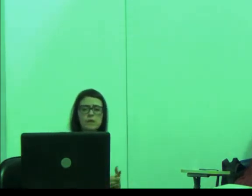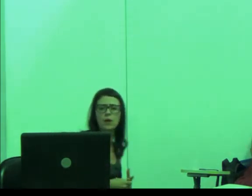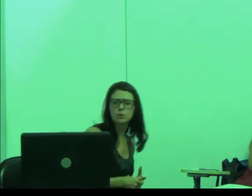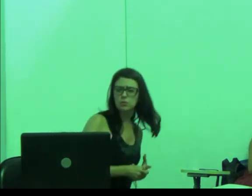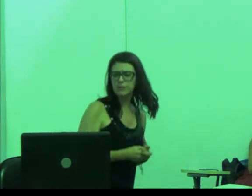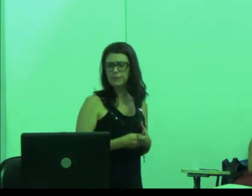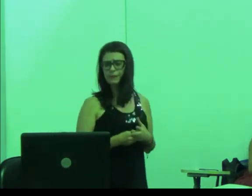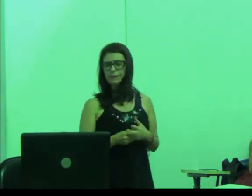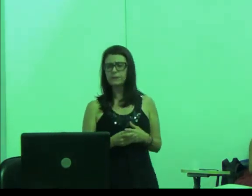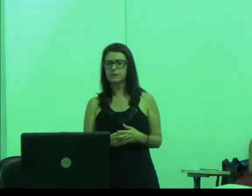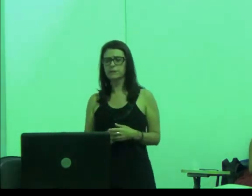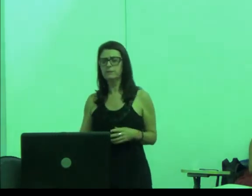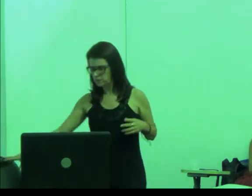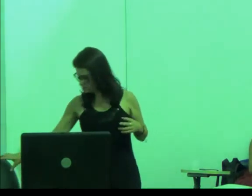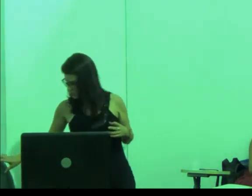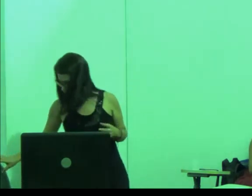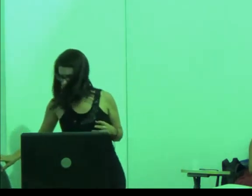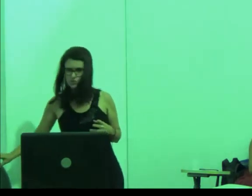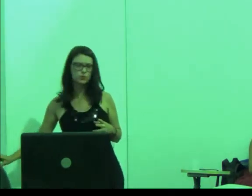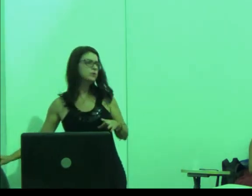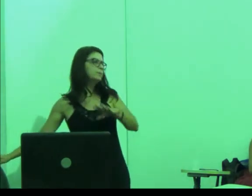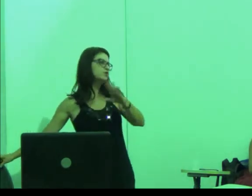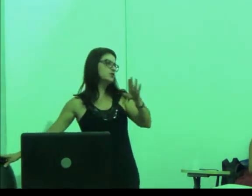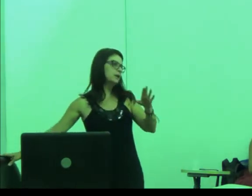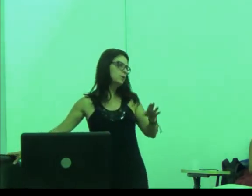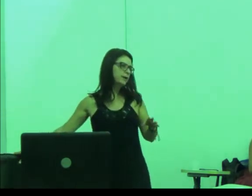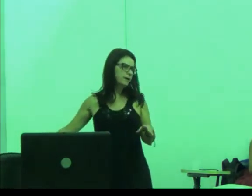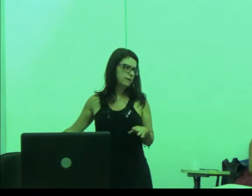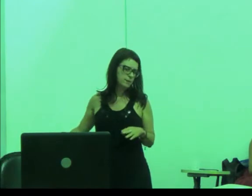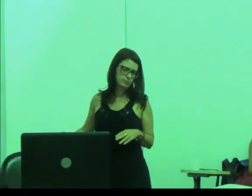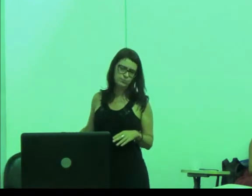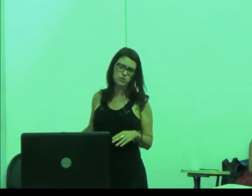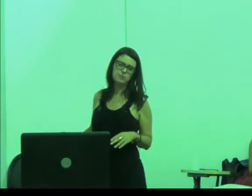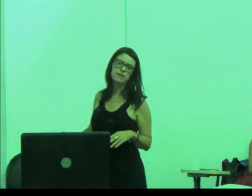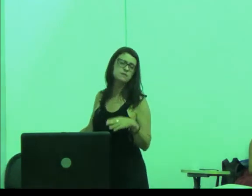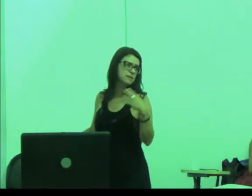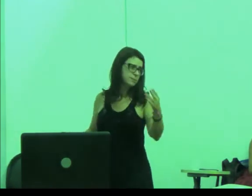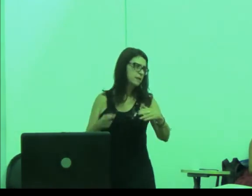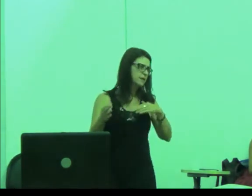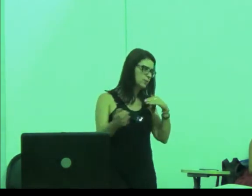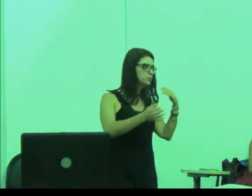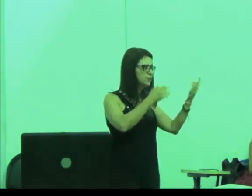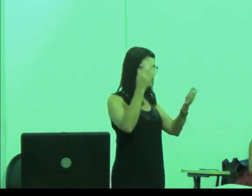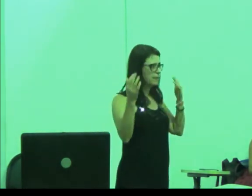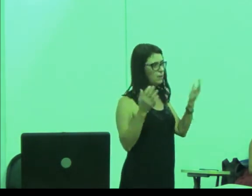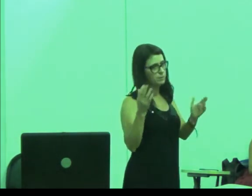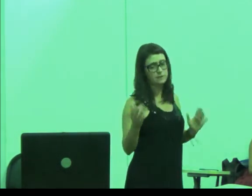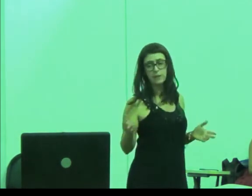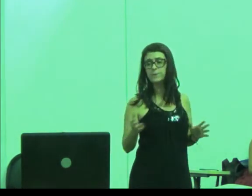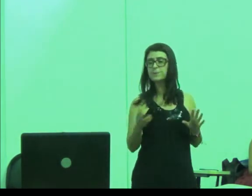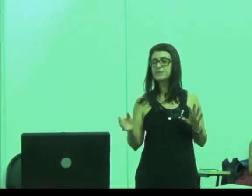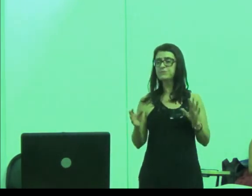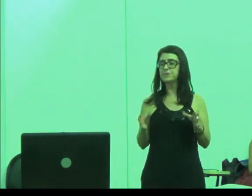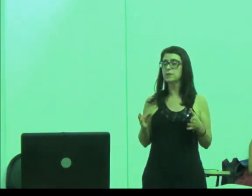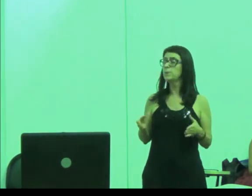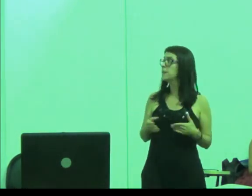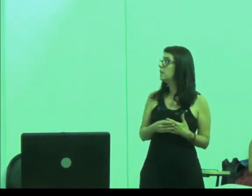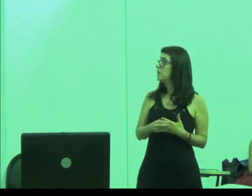a autora, eu fiz de tudo aí para tirar qualquer possibilidade de saber quem é autor e quem é autor, tá? Mas enfim, então,